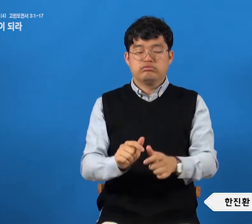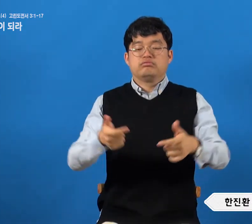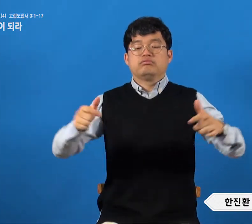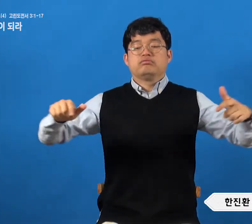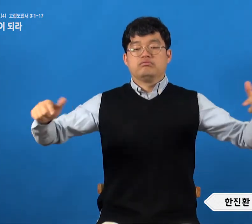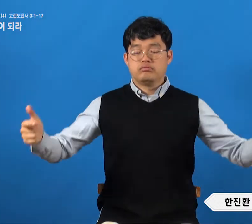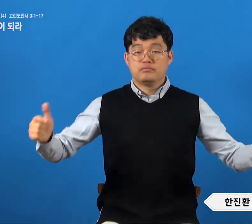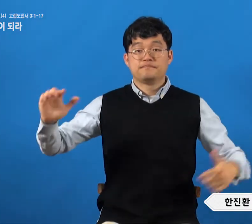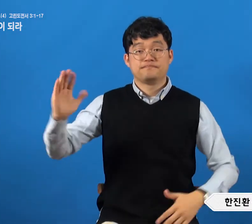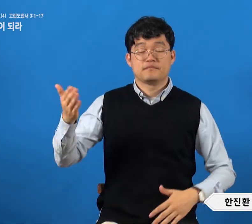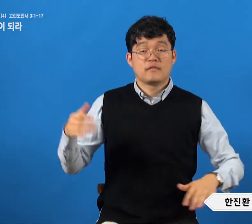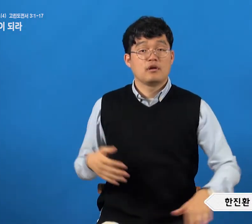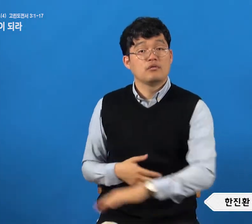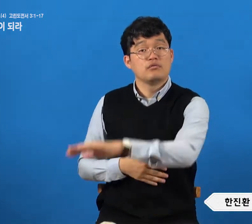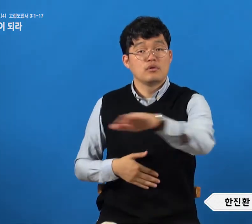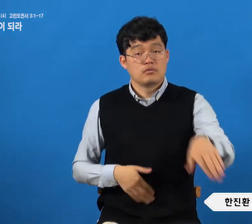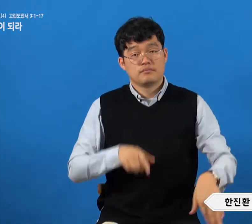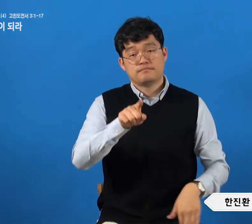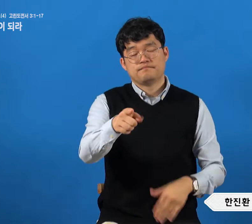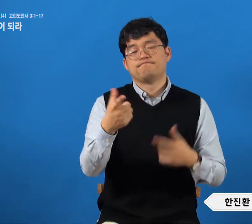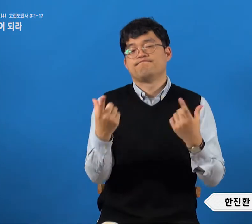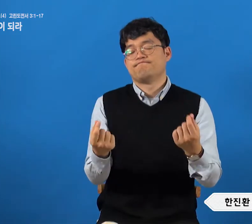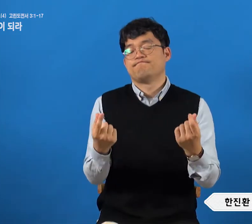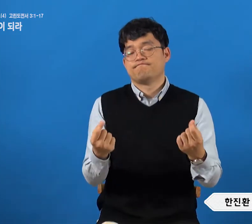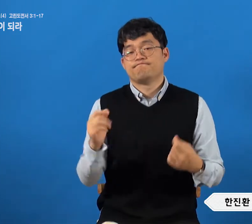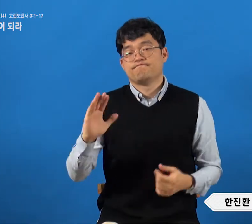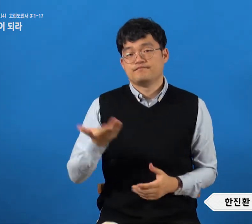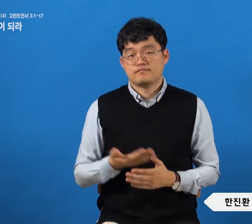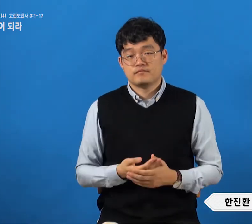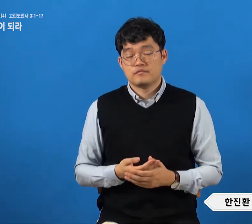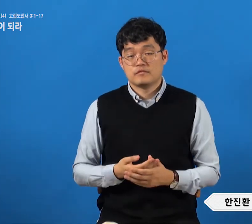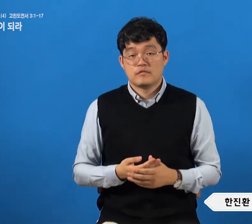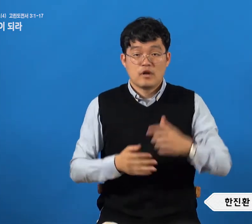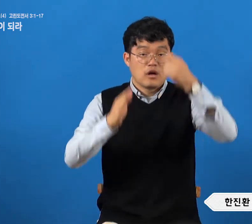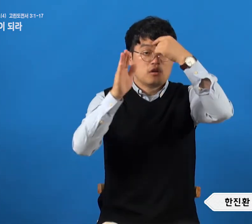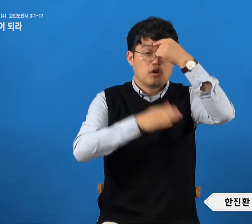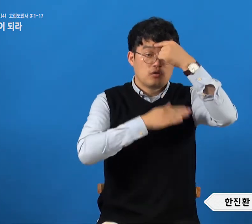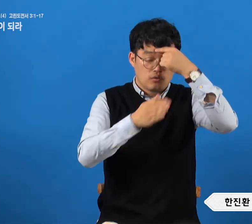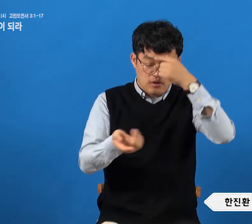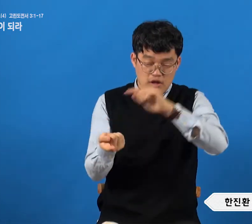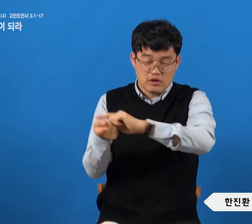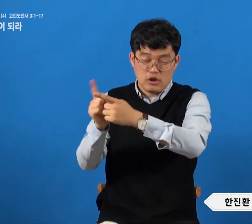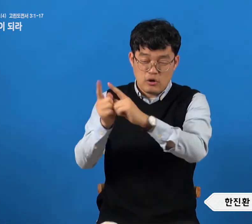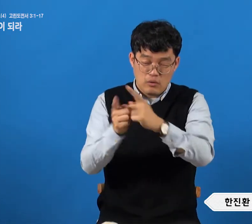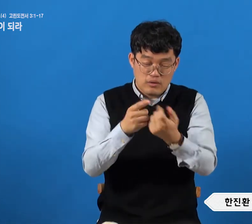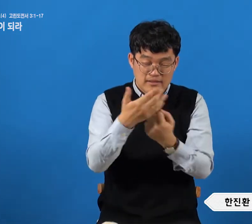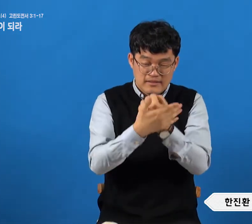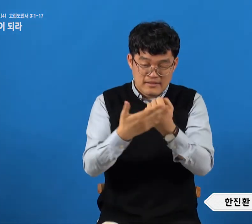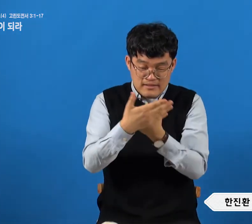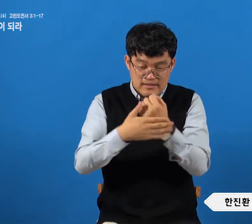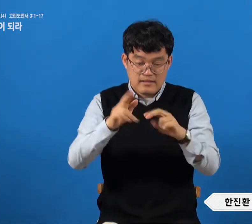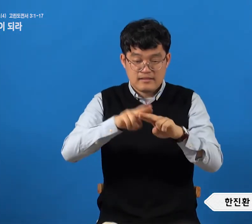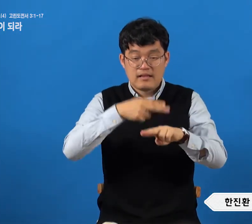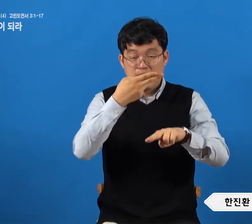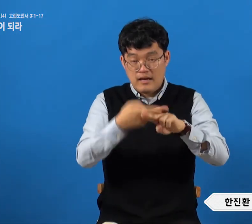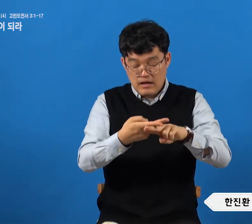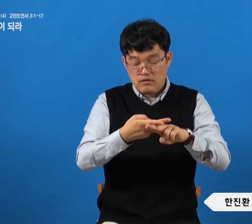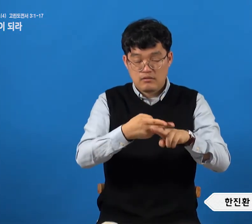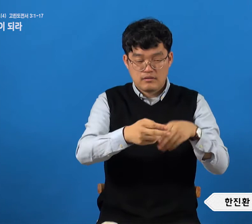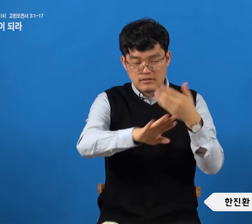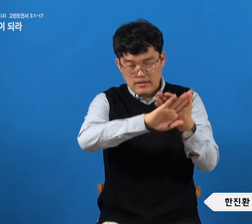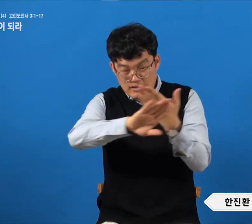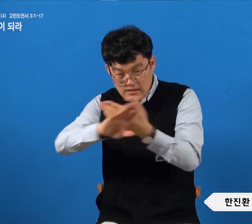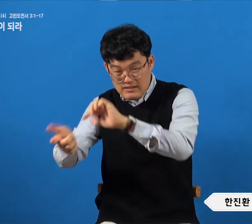것이지요. 우리도 그래야 합니다. 교인들이 서로 은사도 다르고 서로